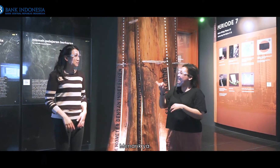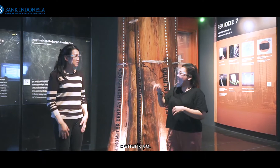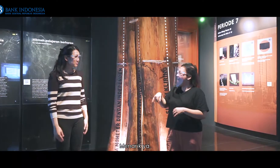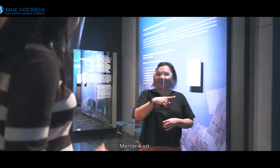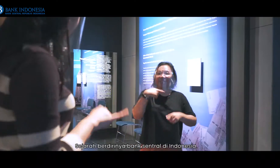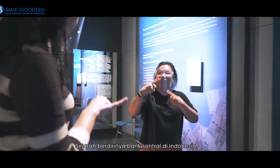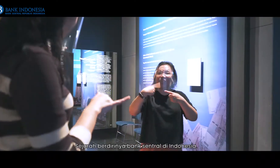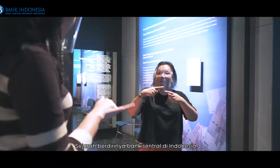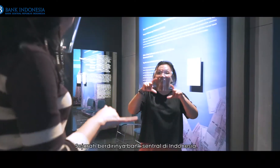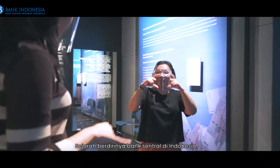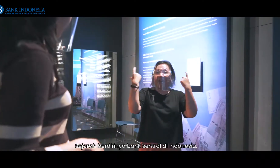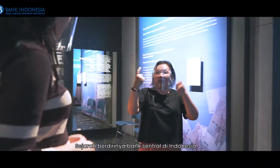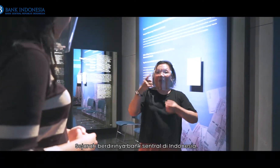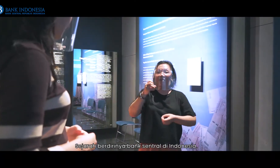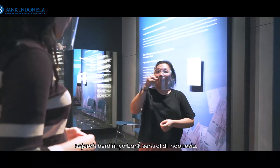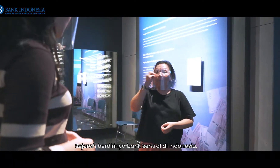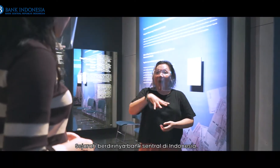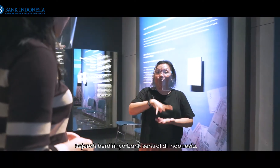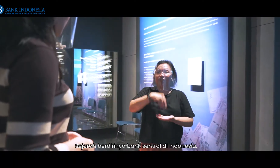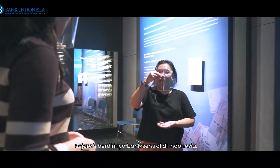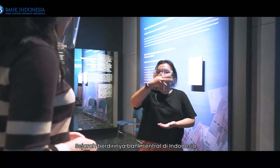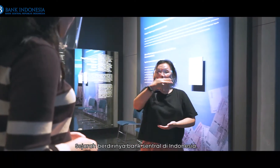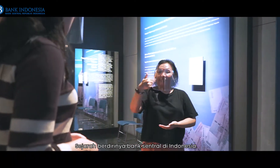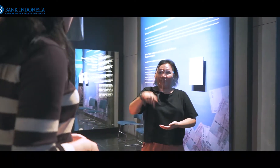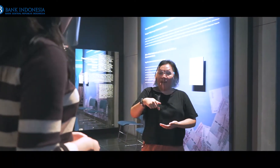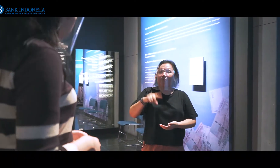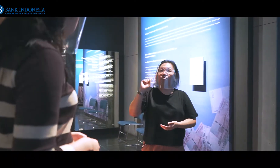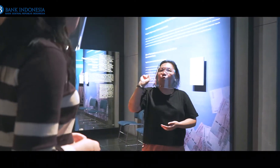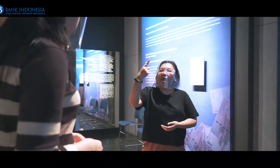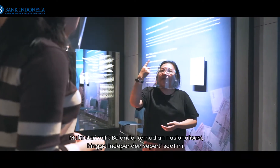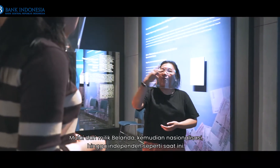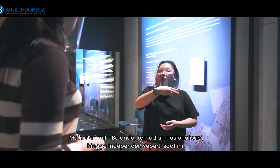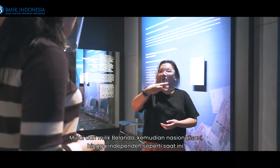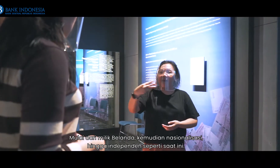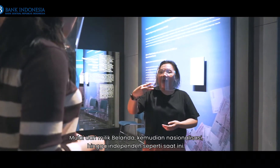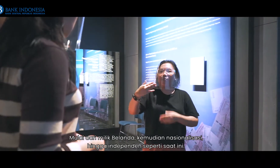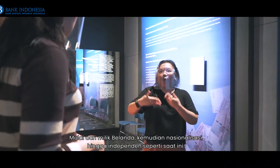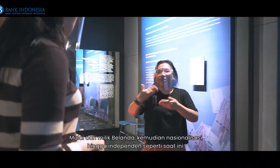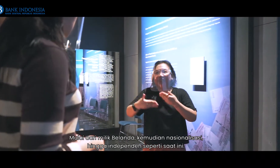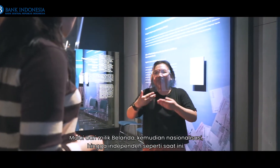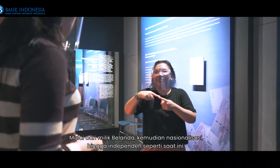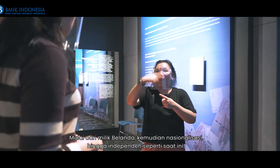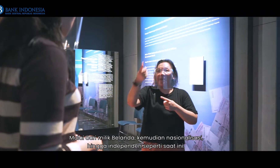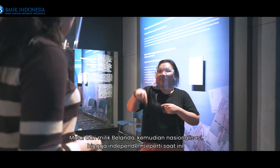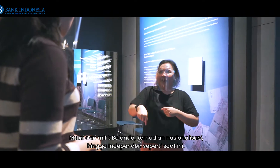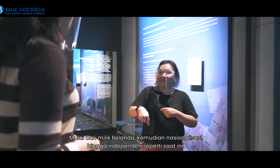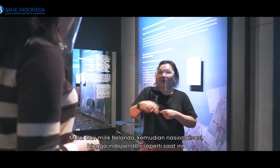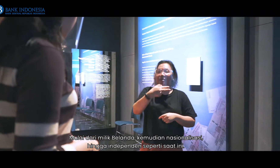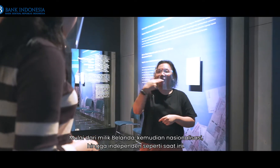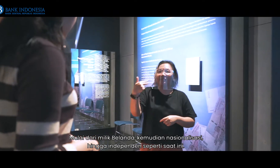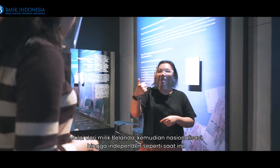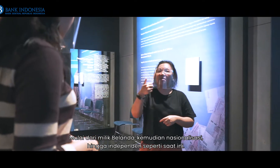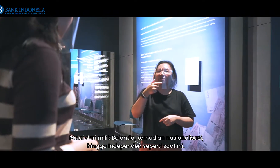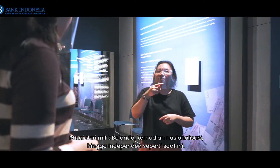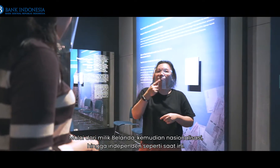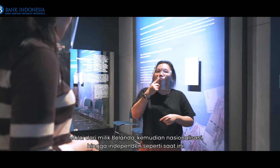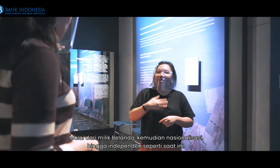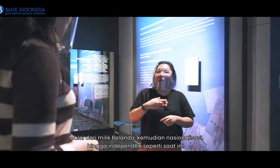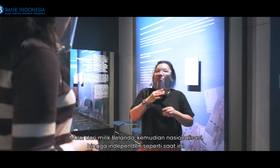Menarik ya sejarah berdirinya bank sentral di Indonesia. Mulai dari milik Belanda, kemudian dinasionalisasi, hingga independen